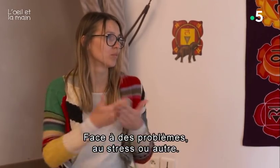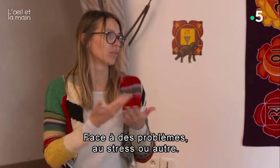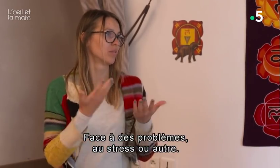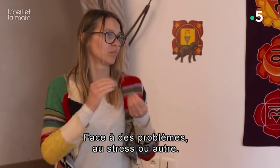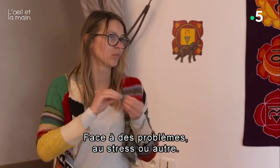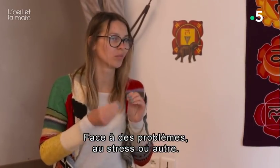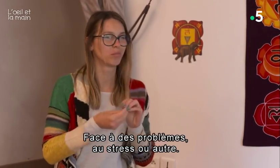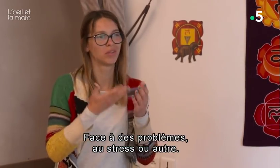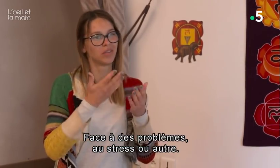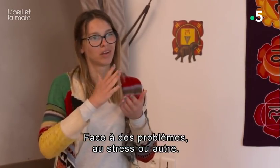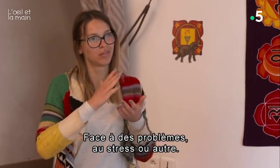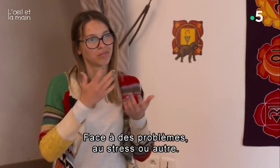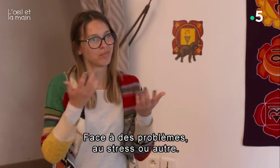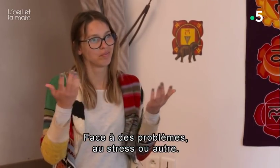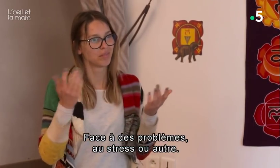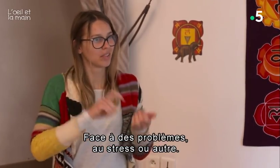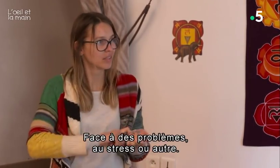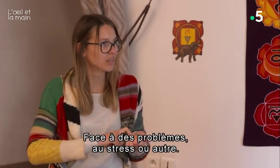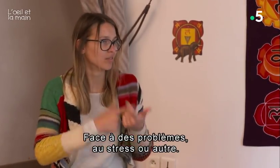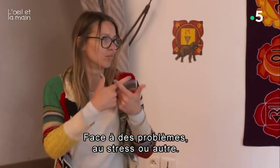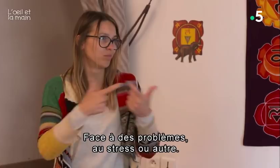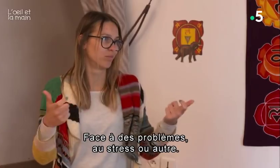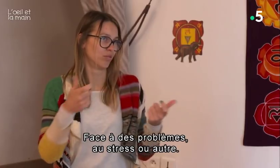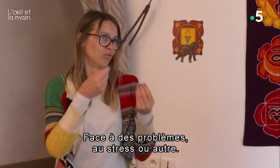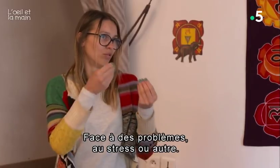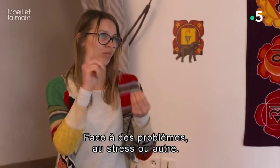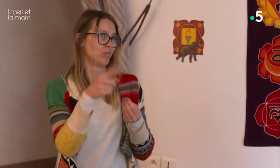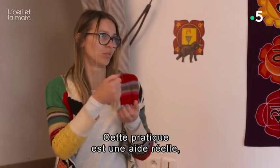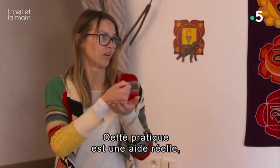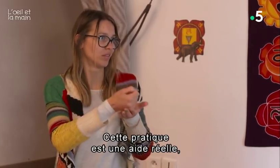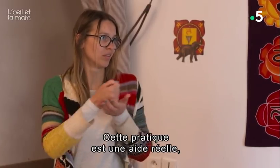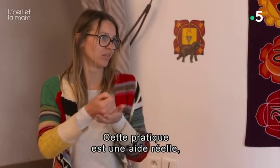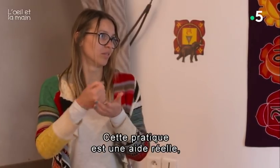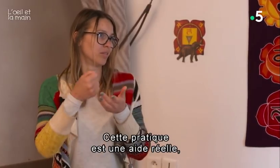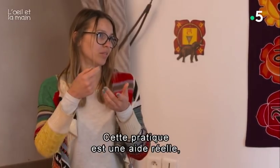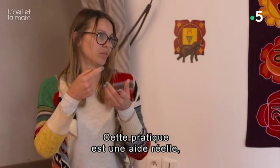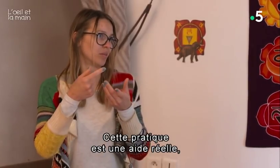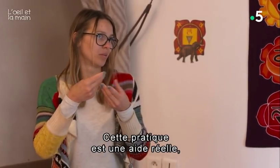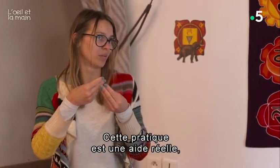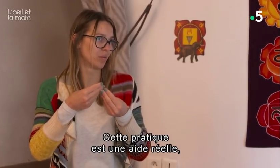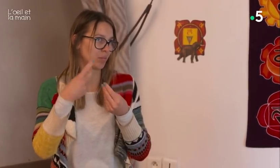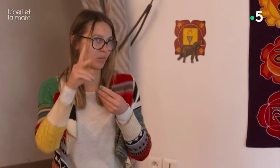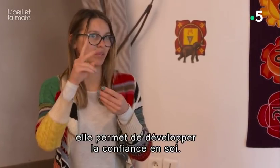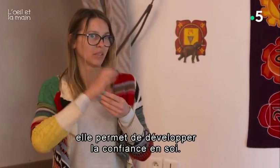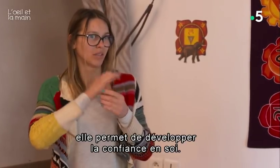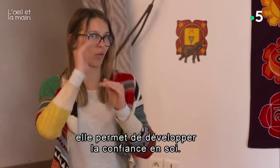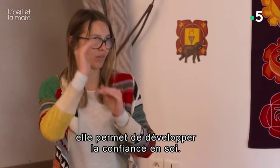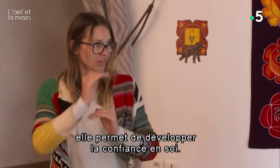des problèmes, au stress ou autre, cette pratique est une aide réelle. Elle permet de développer